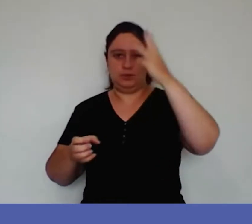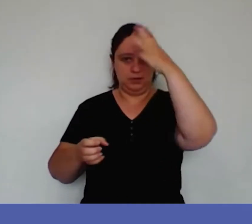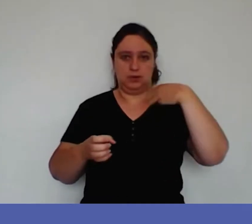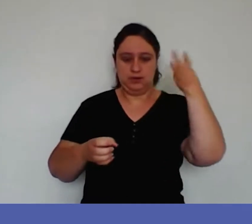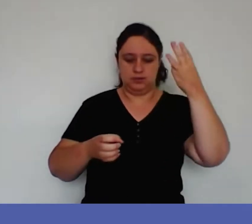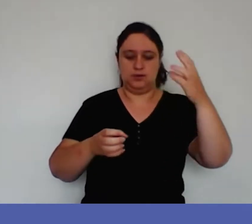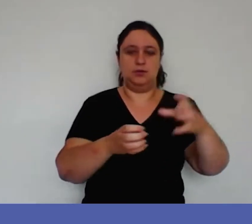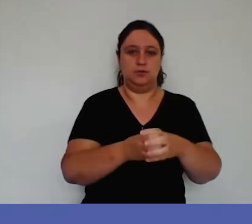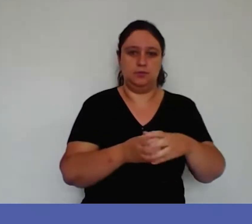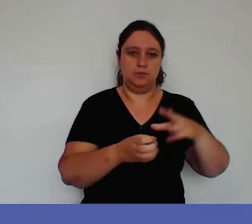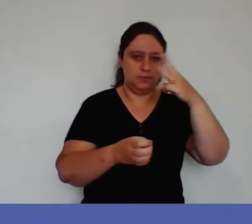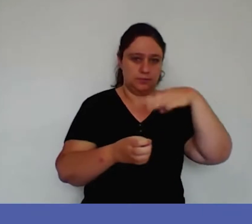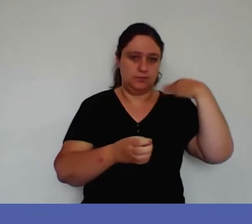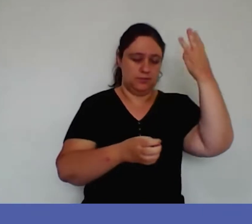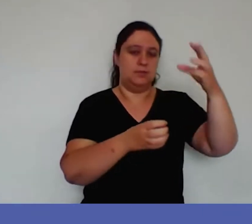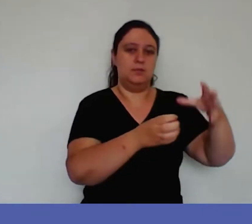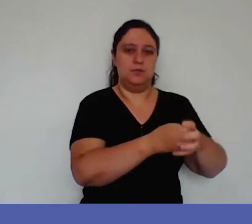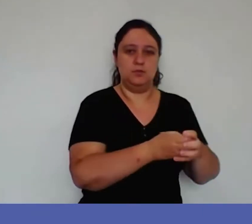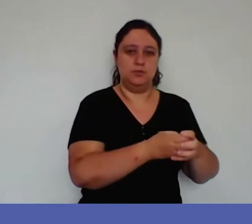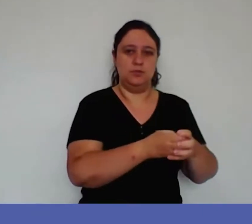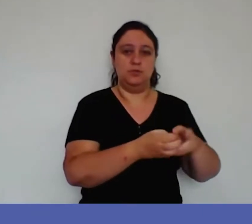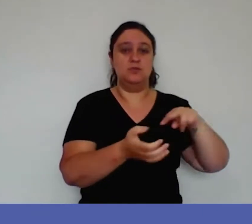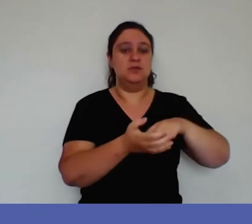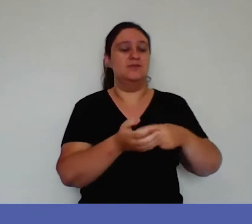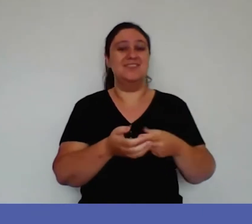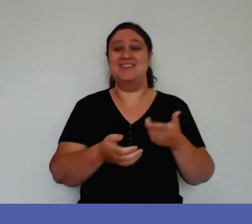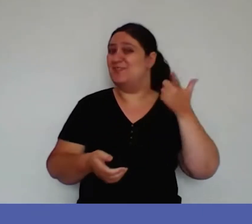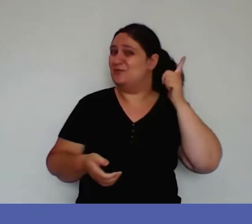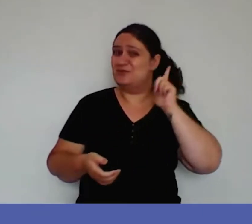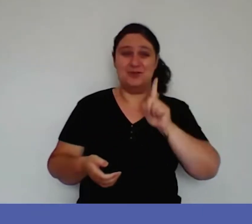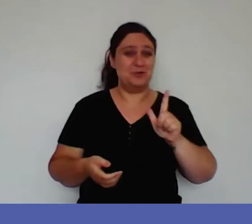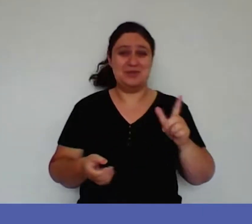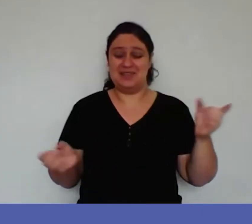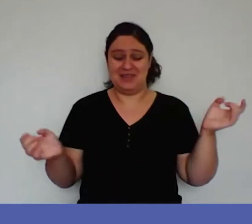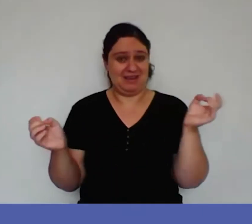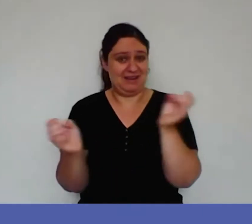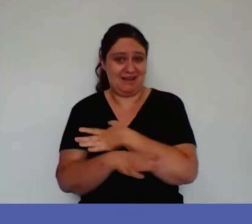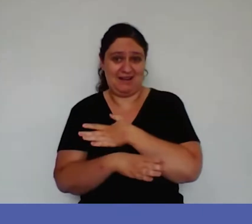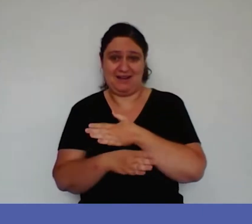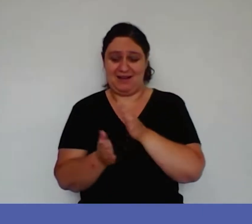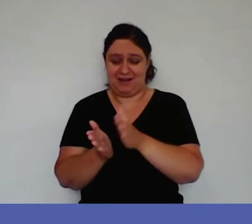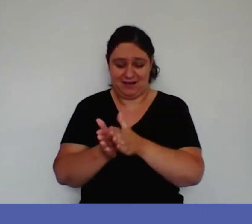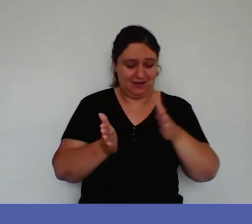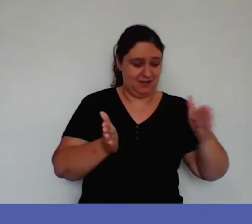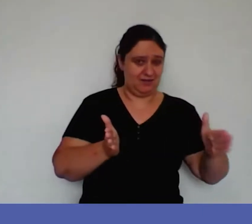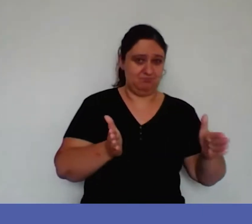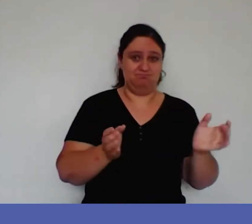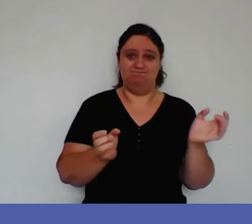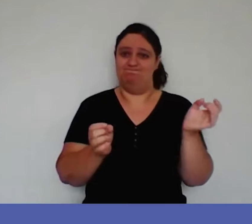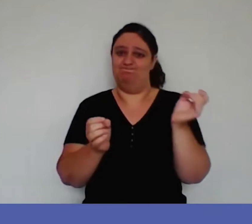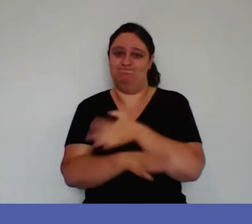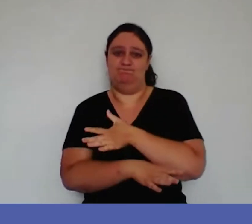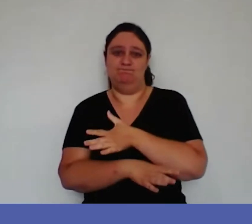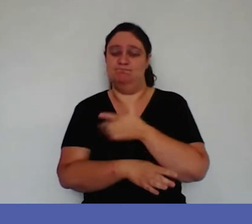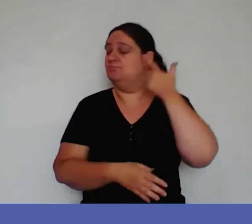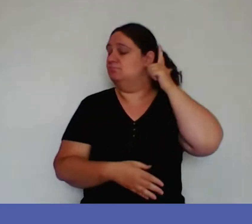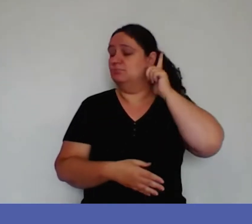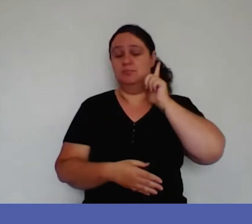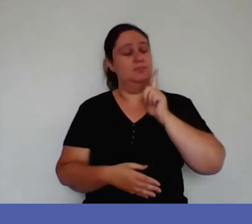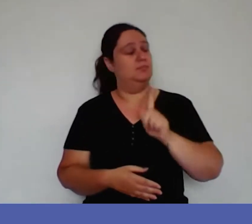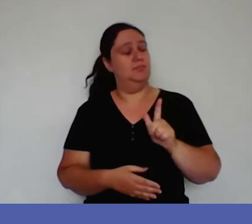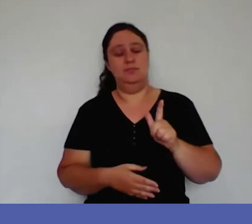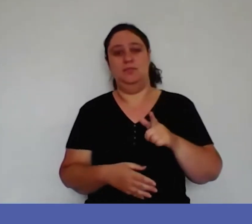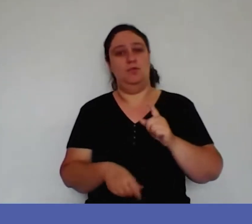de encerrar esta era, de concluir tudo o que precisa fazer na era da igreja.